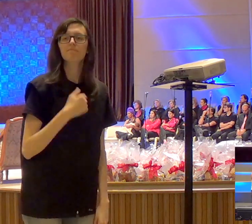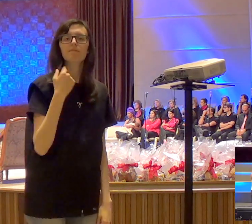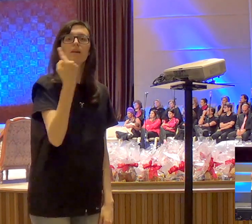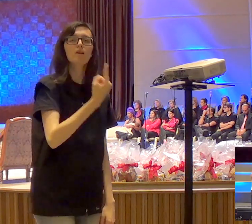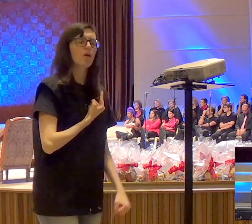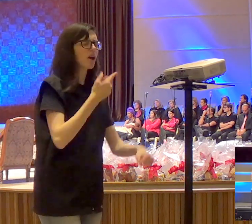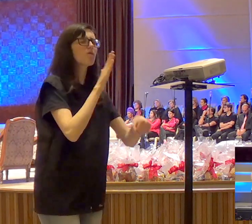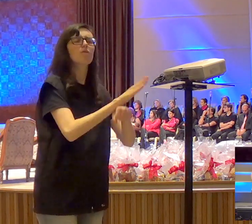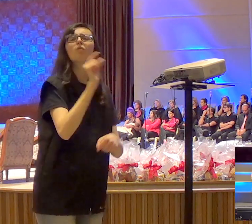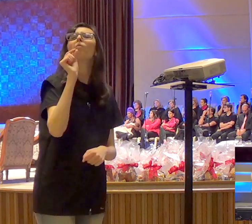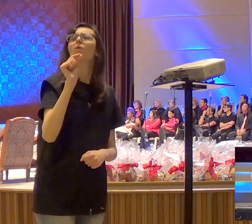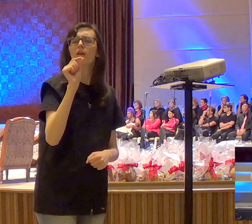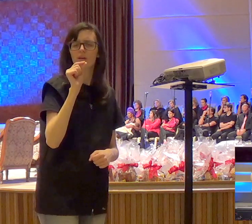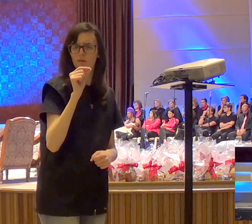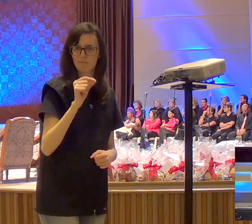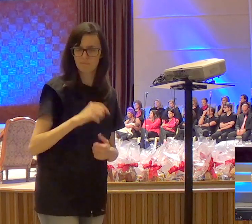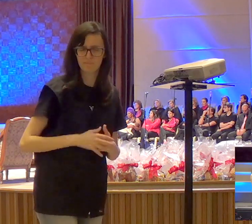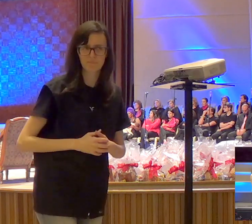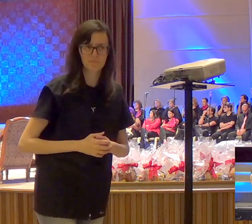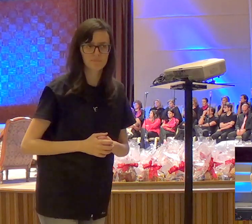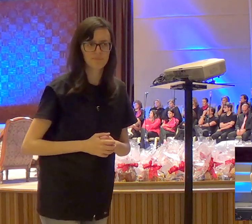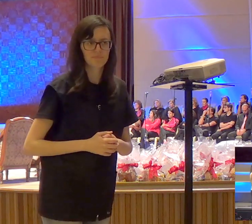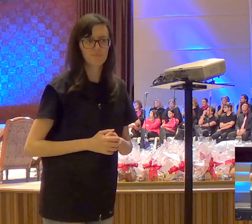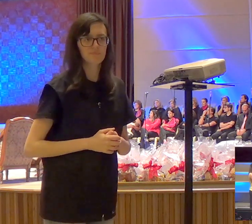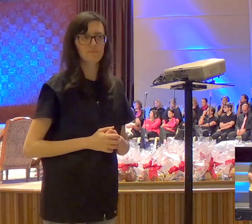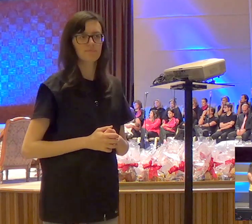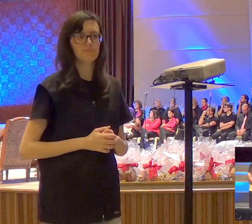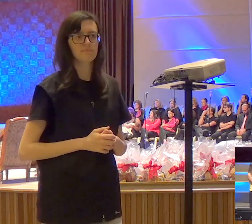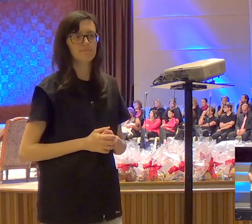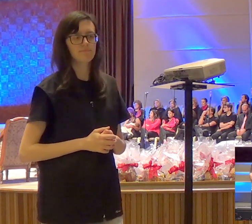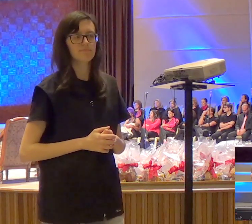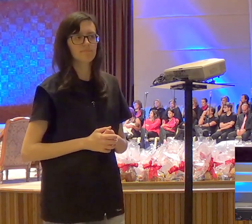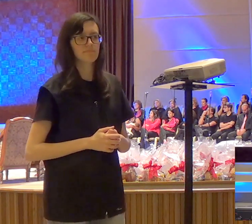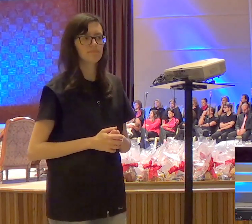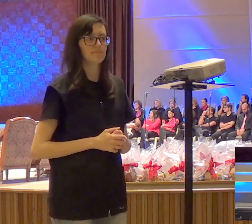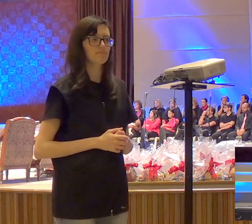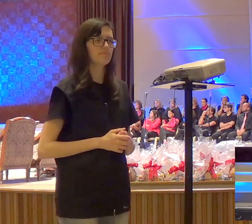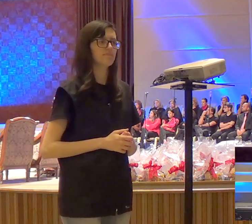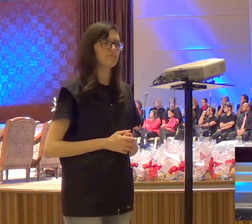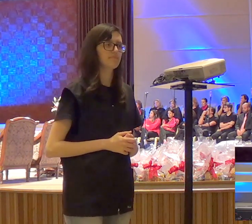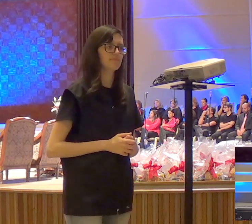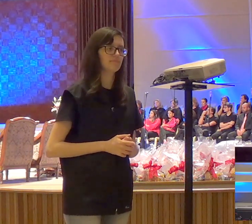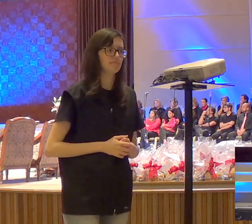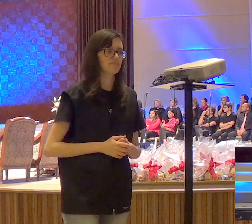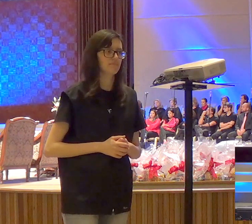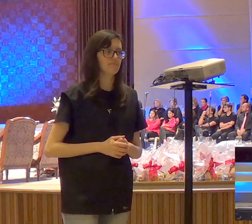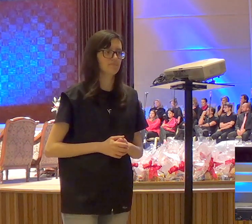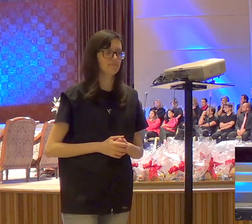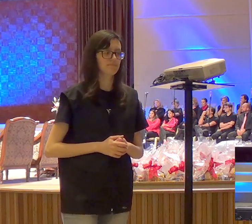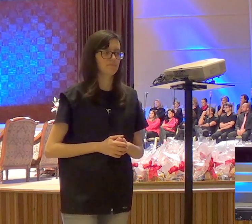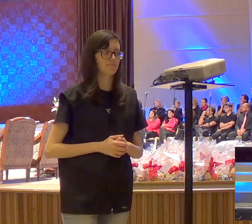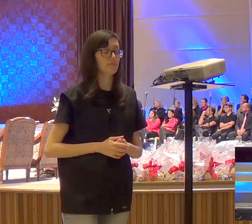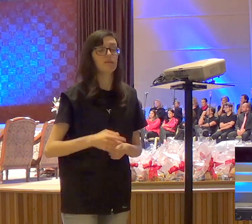que saem da prisão. We host business competitions for them where they ask for funding in front of investors.